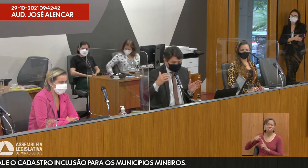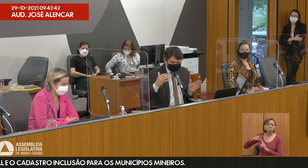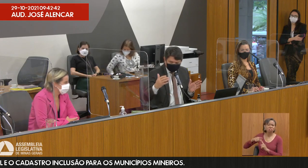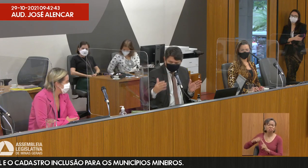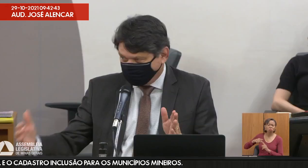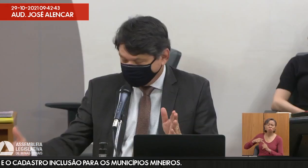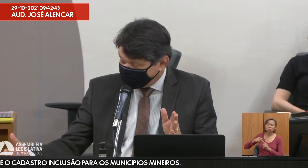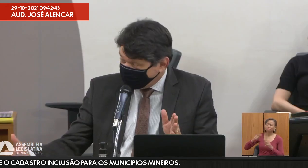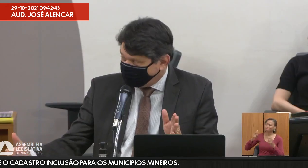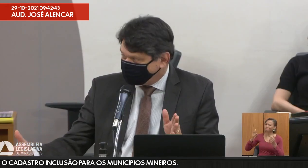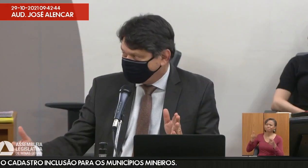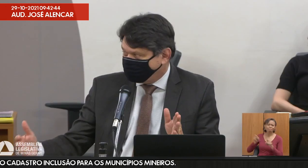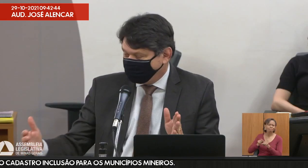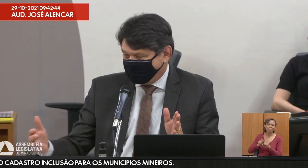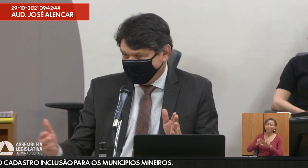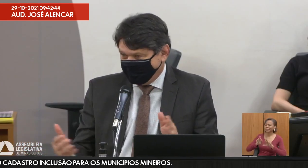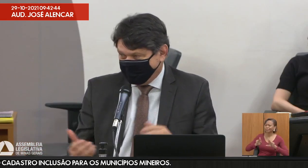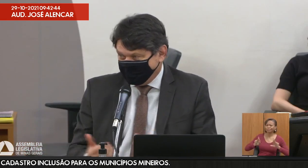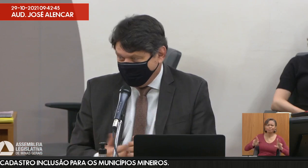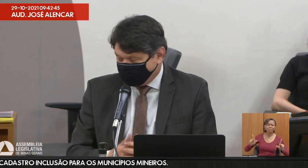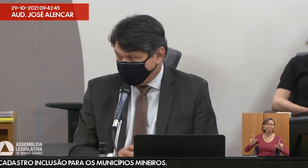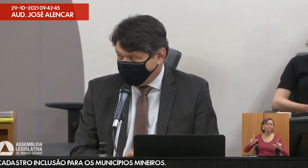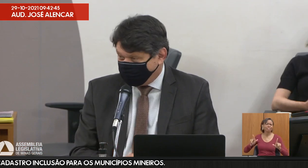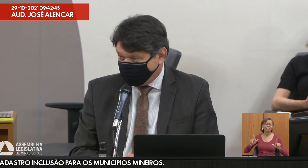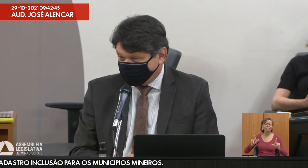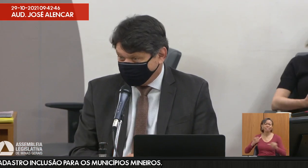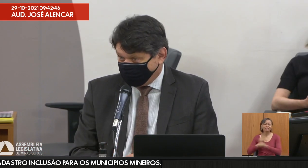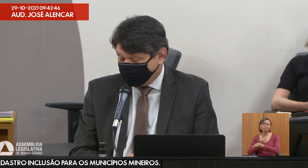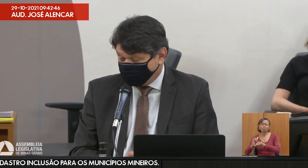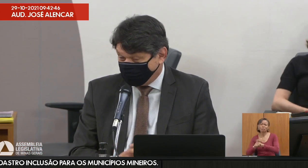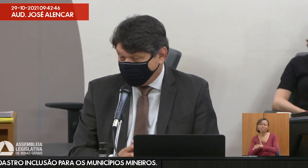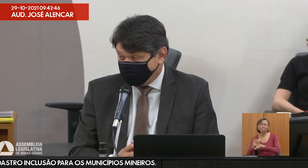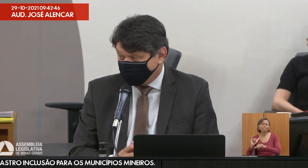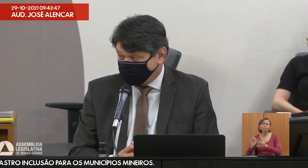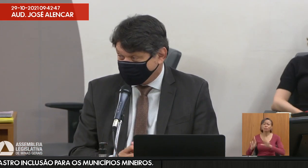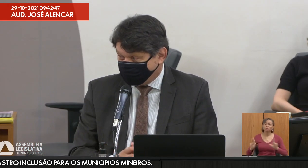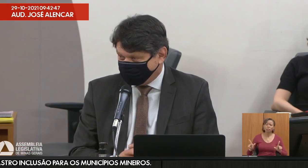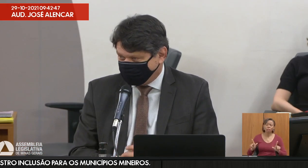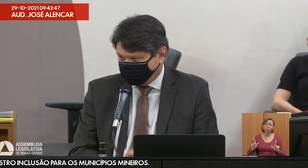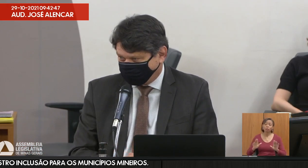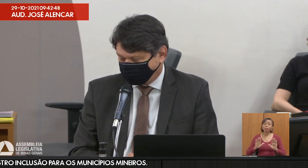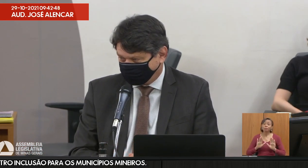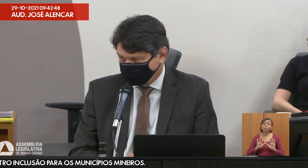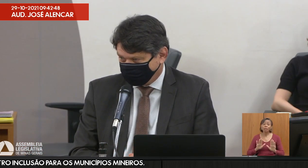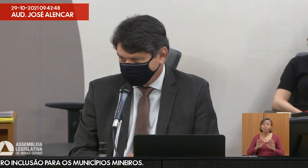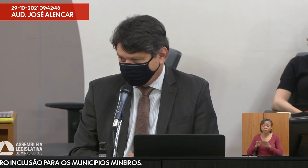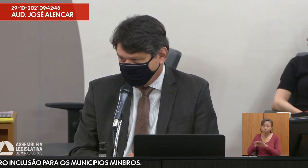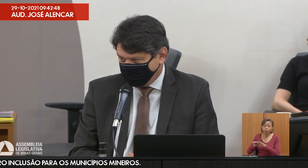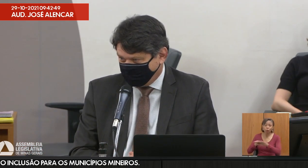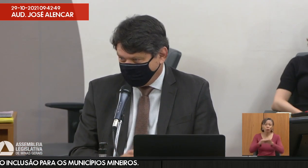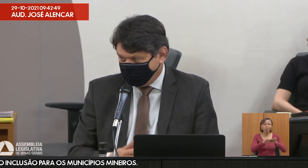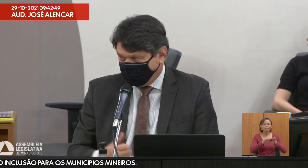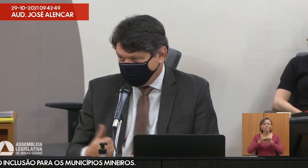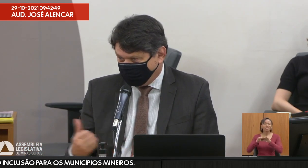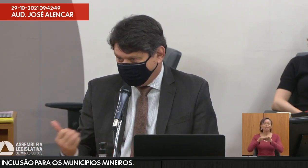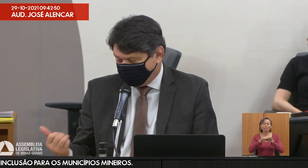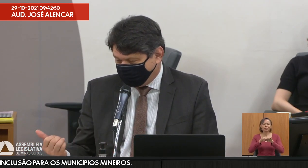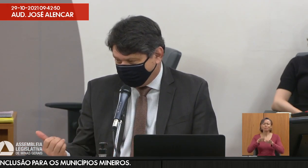é outro processo. E essa unificação é super importante para, na hora